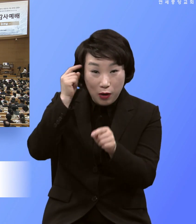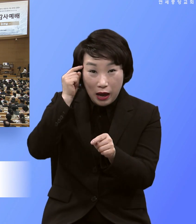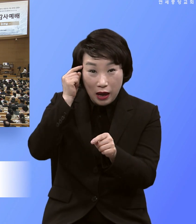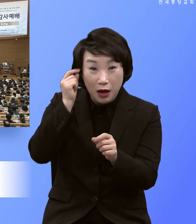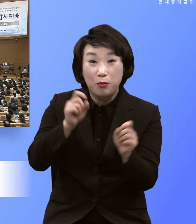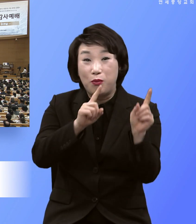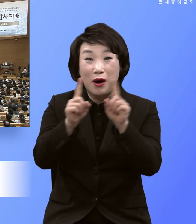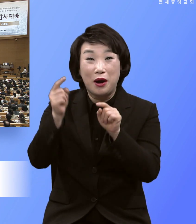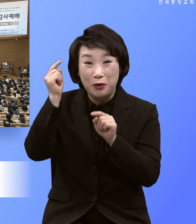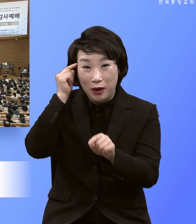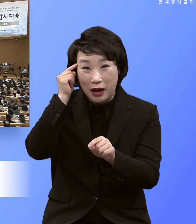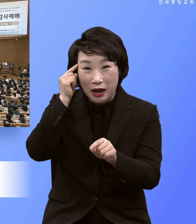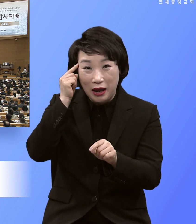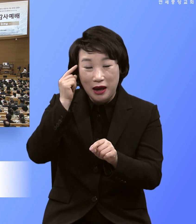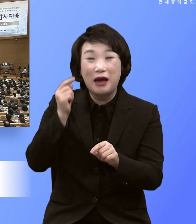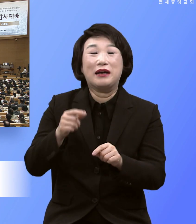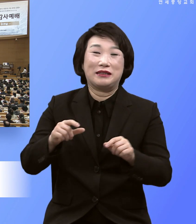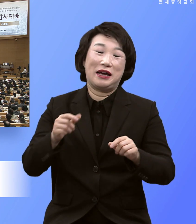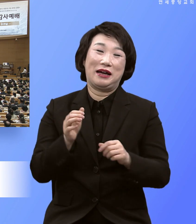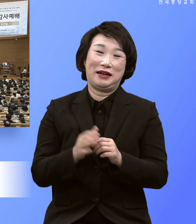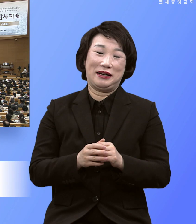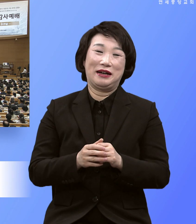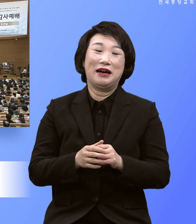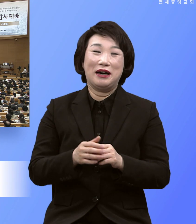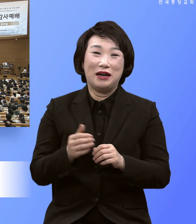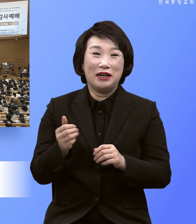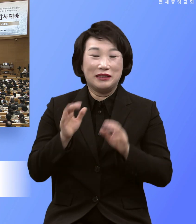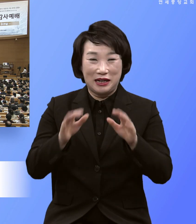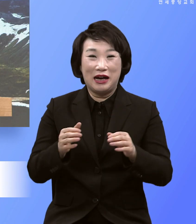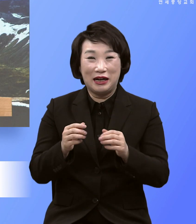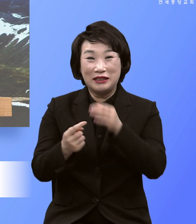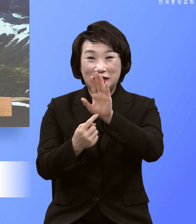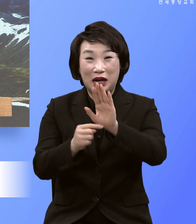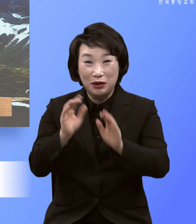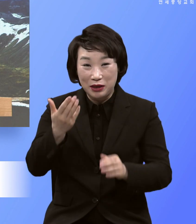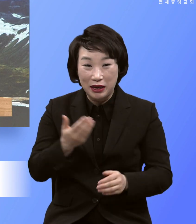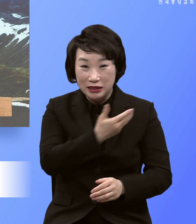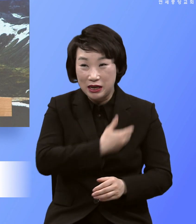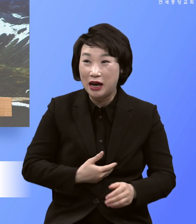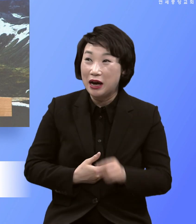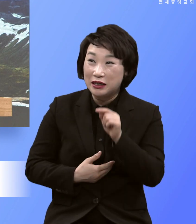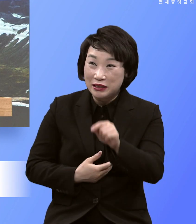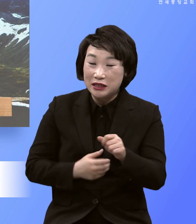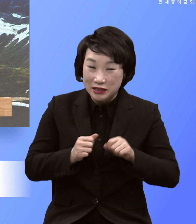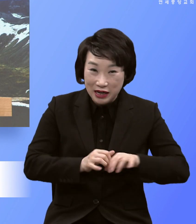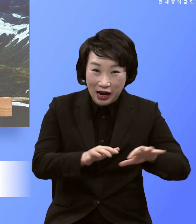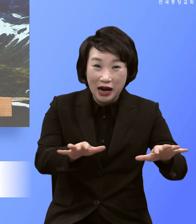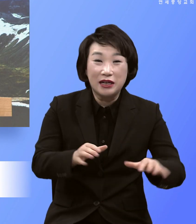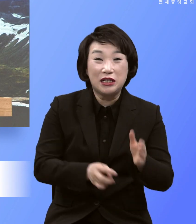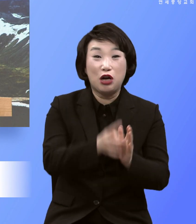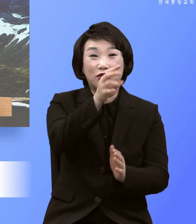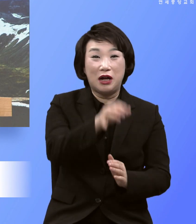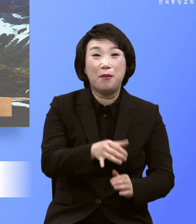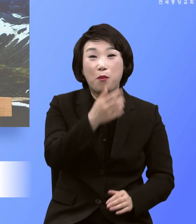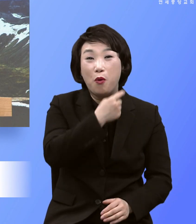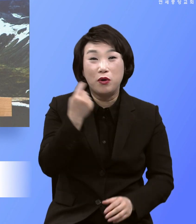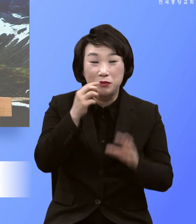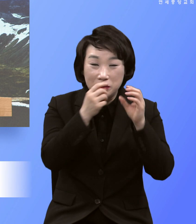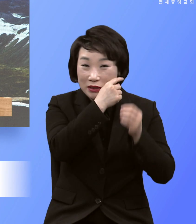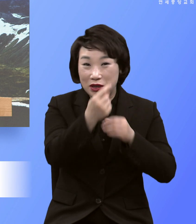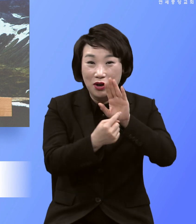왜 부활했음을 말하게 될 것이다. 제자들이 나가 예루살렘에 가서 복음을 증거할